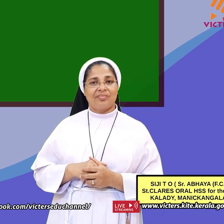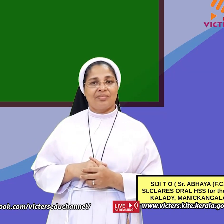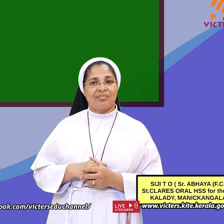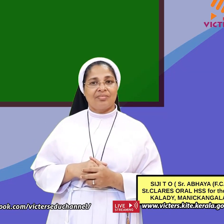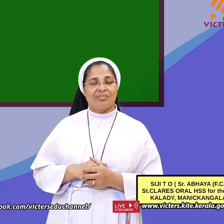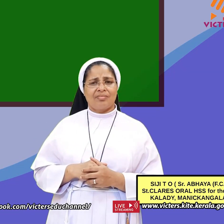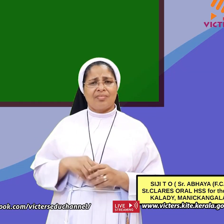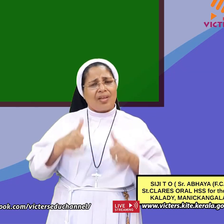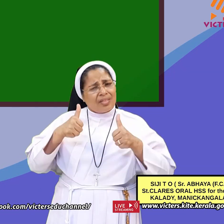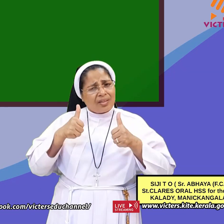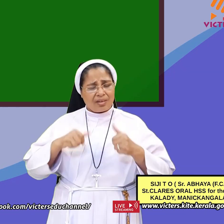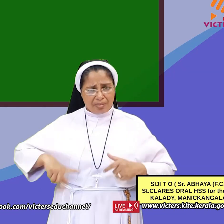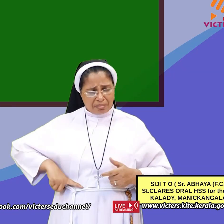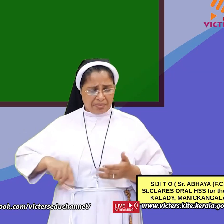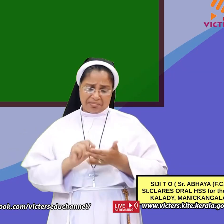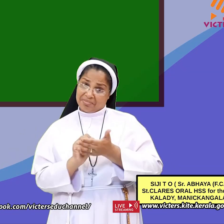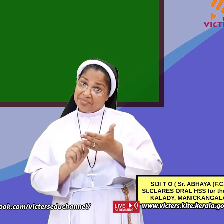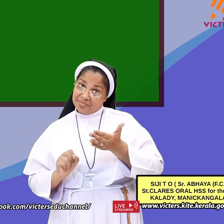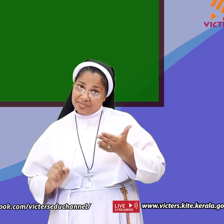നന്നായി പരീക്ഷ എഴുതുകയും